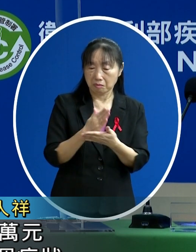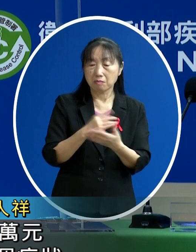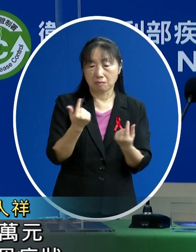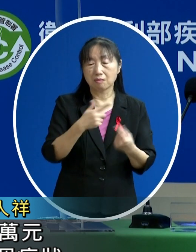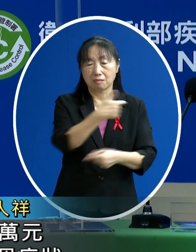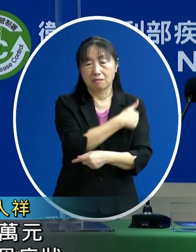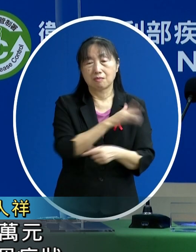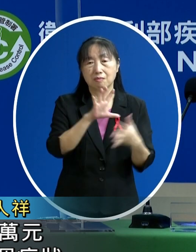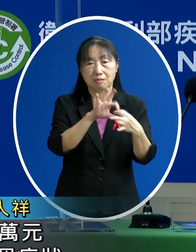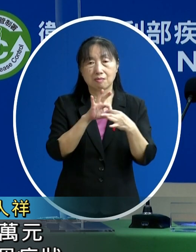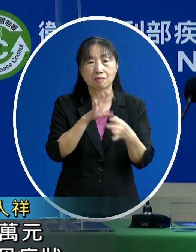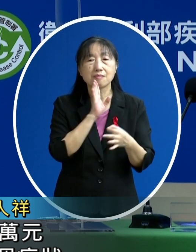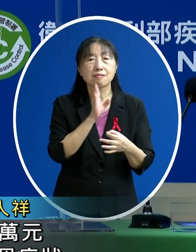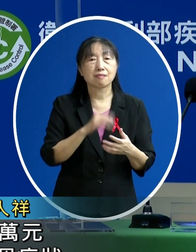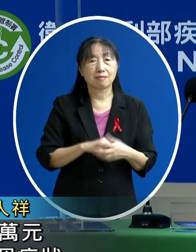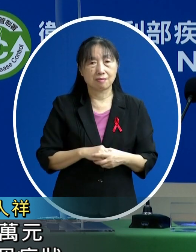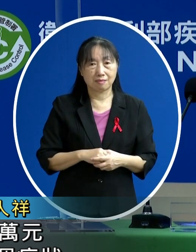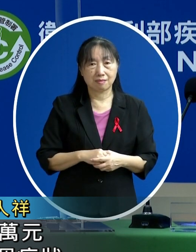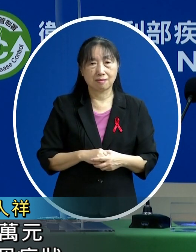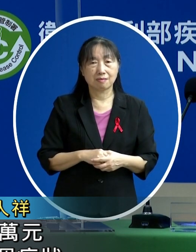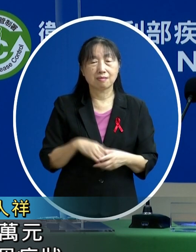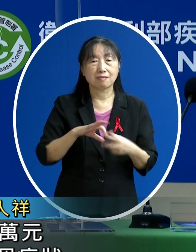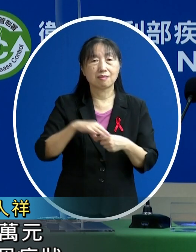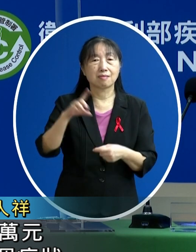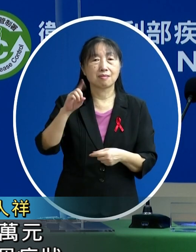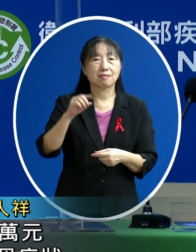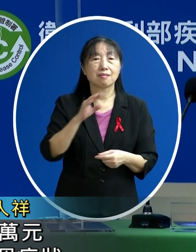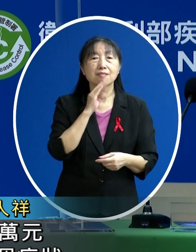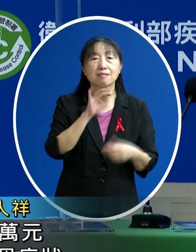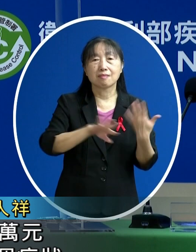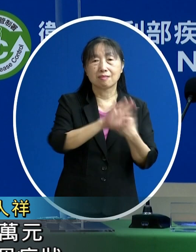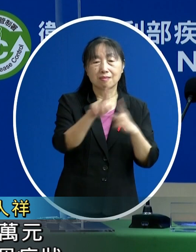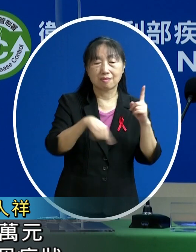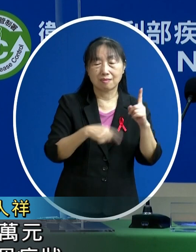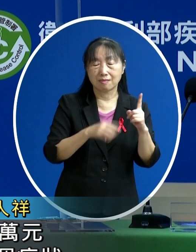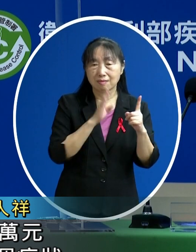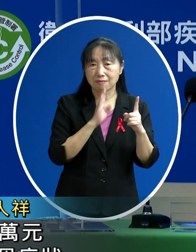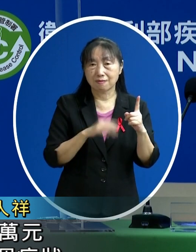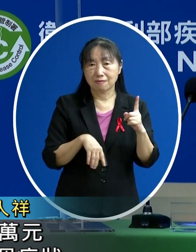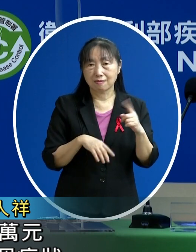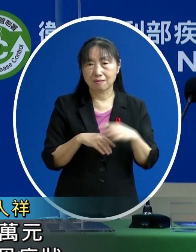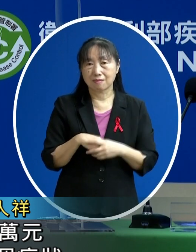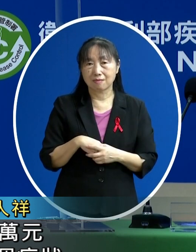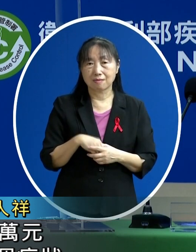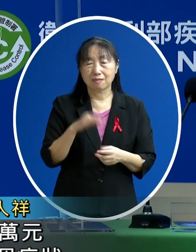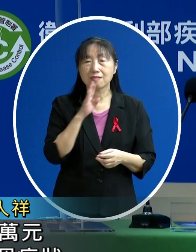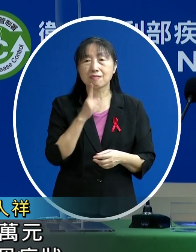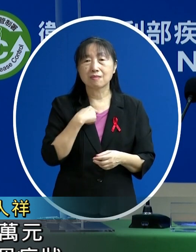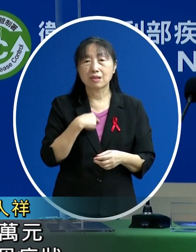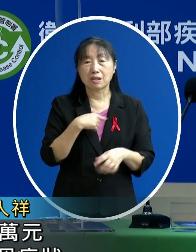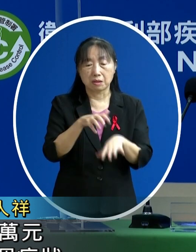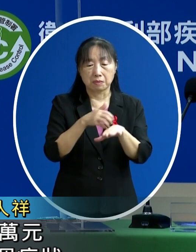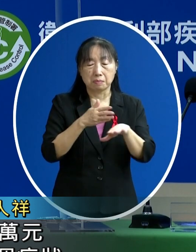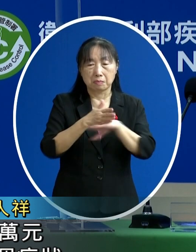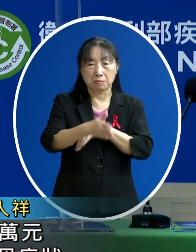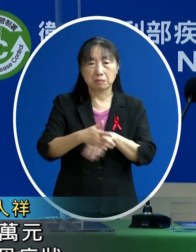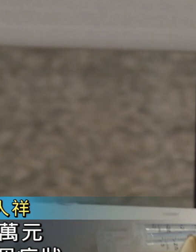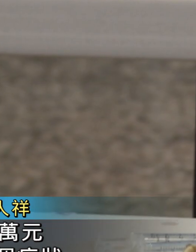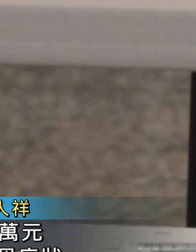是救济金是10,000元。另外1人是他有急性过敏的一个症状。 另外，国